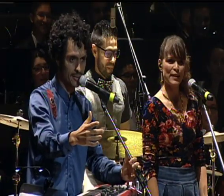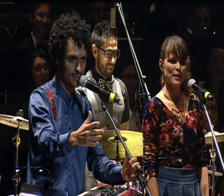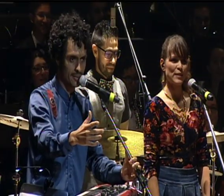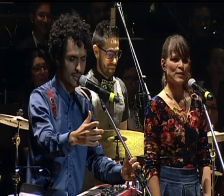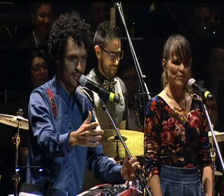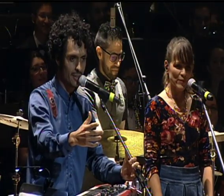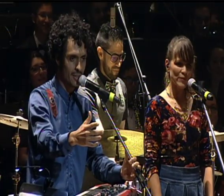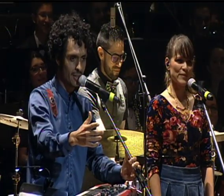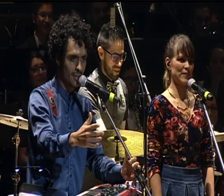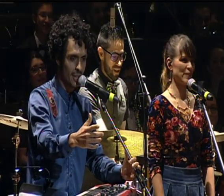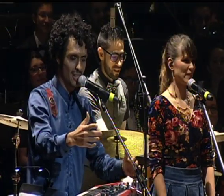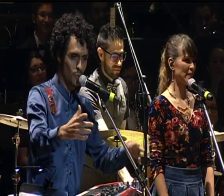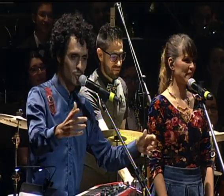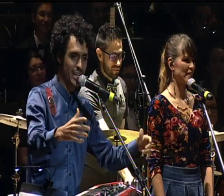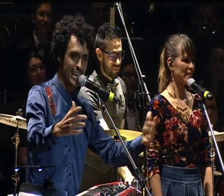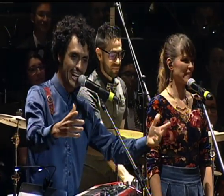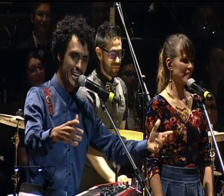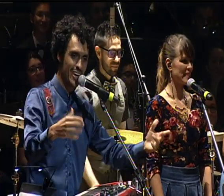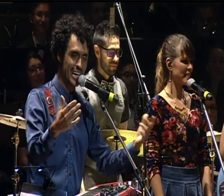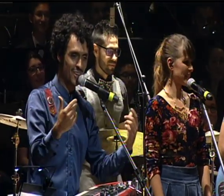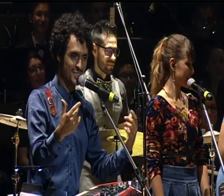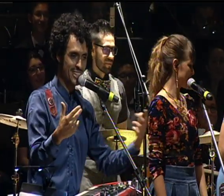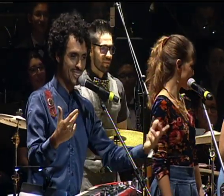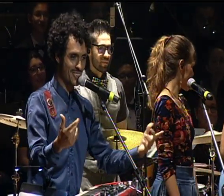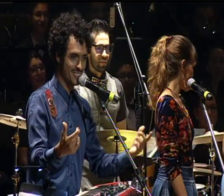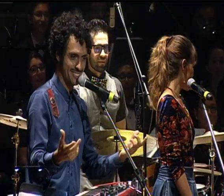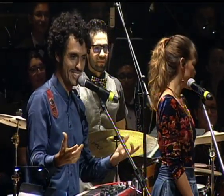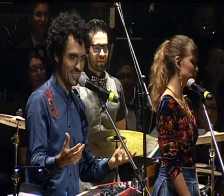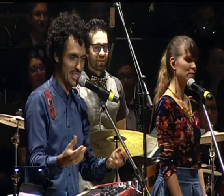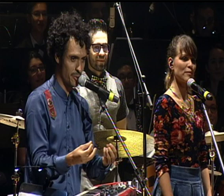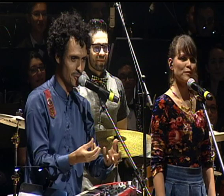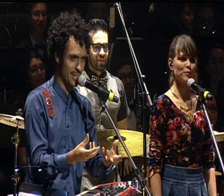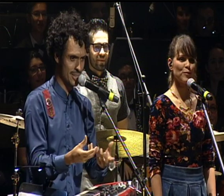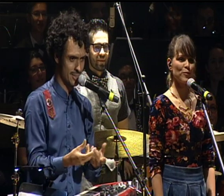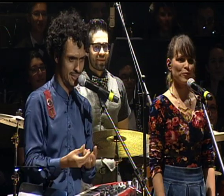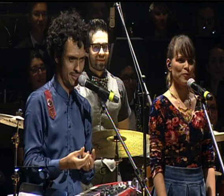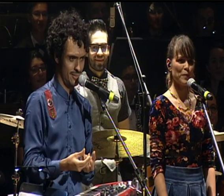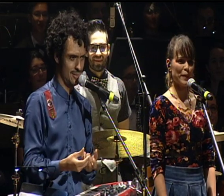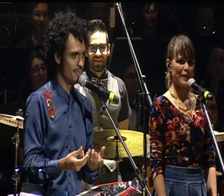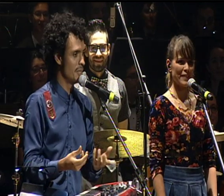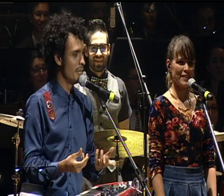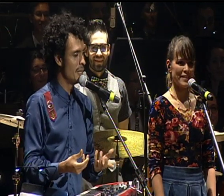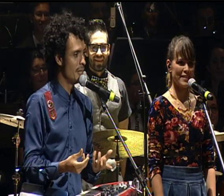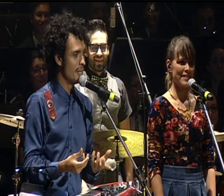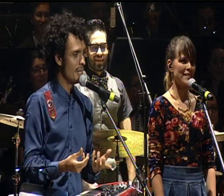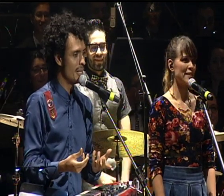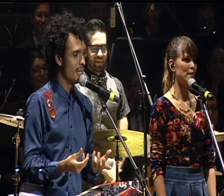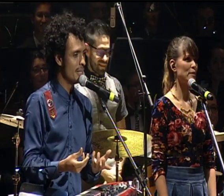Candelaria? Sí. ¿Les gusta el río, el calorcito, cierto? Las frutas.